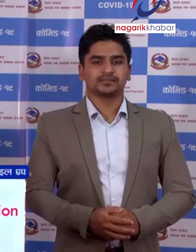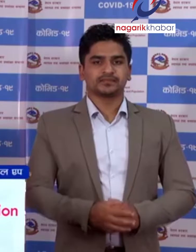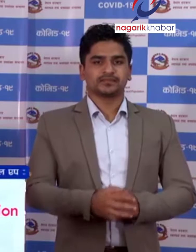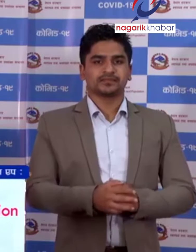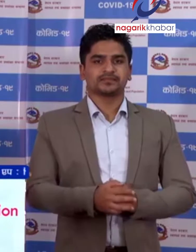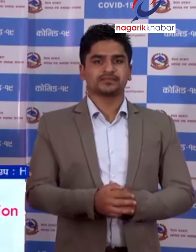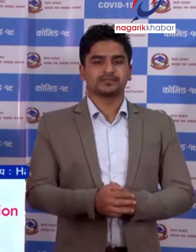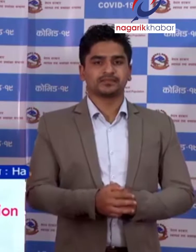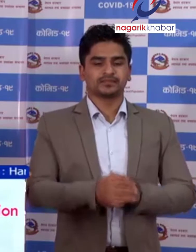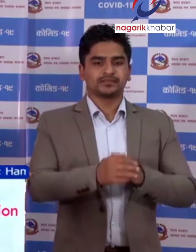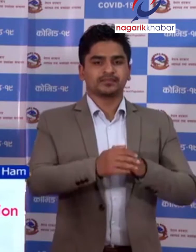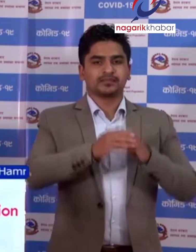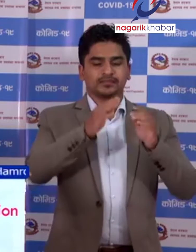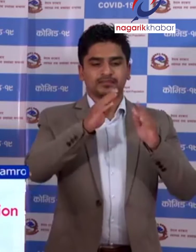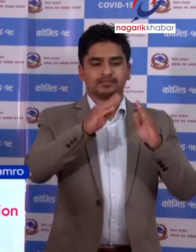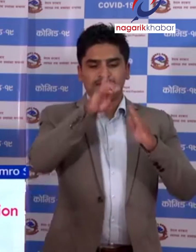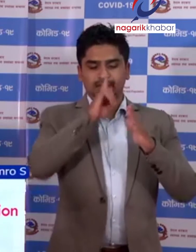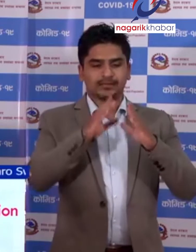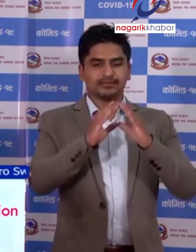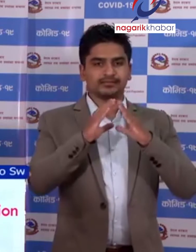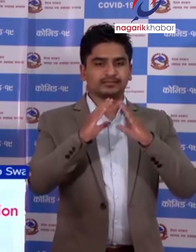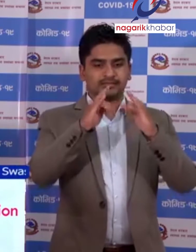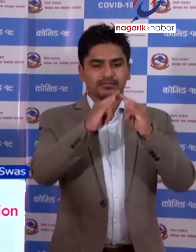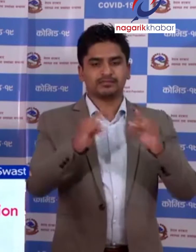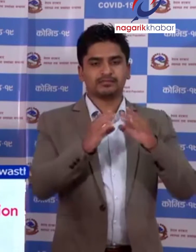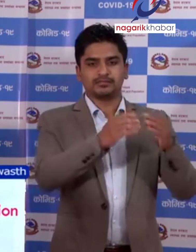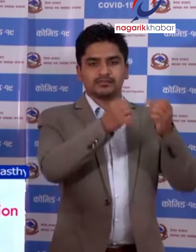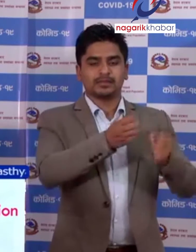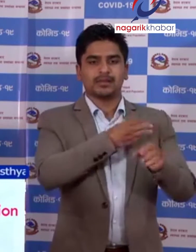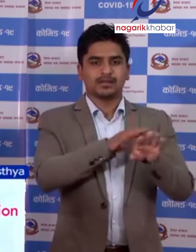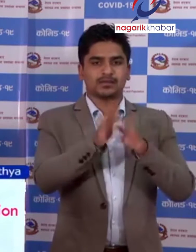र क्वारेन्टिनमा भएका व्यक्तिहरूको टोटल संख्या